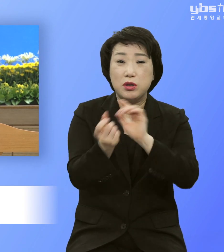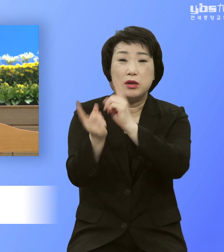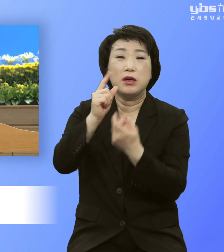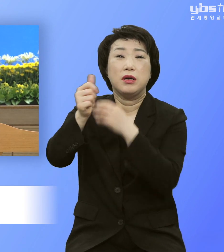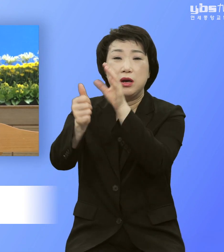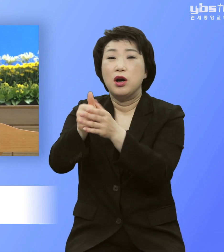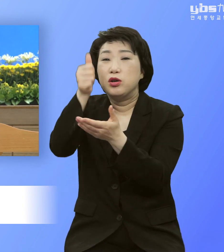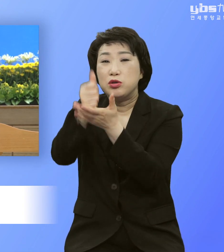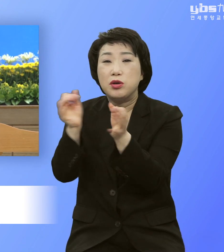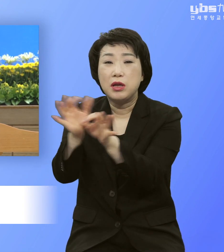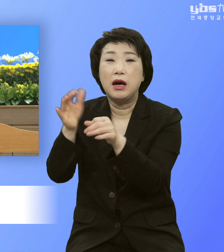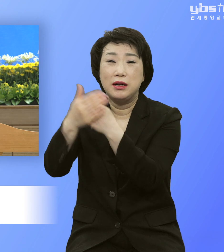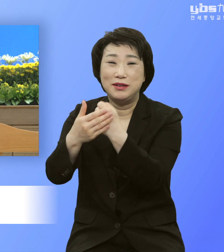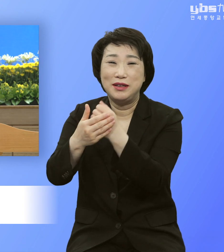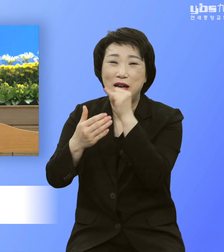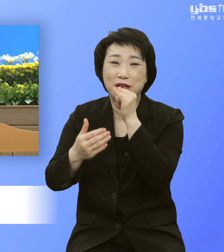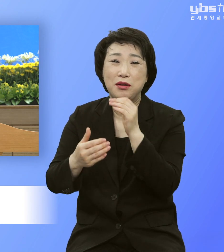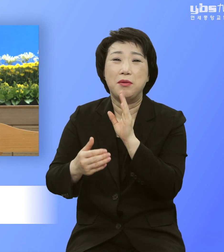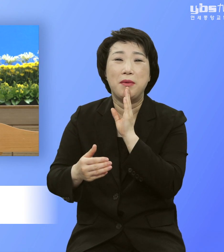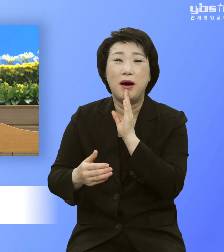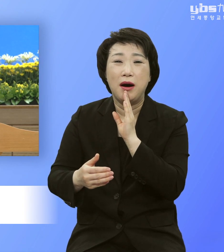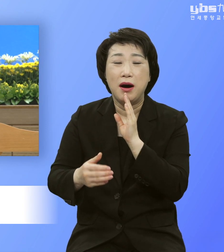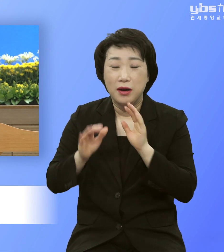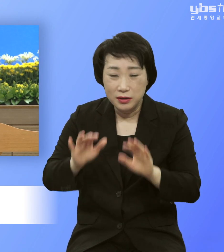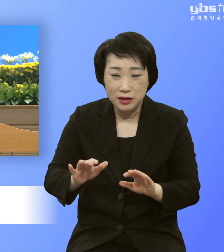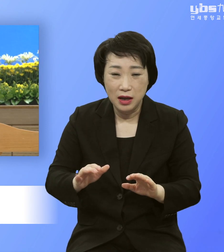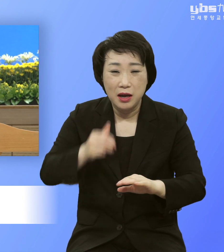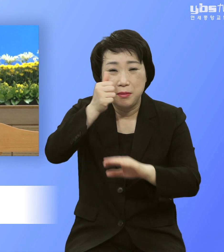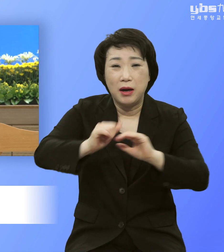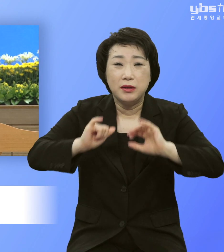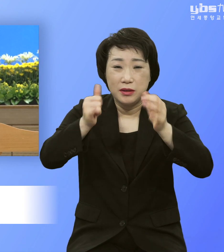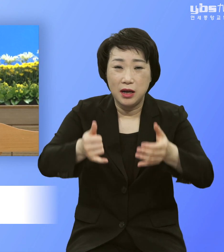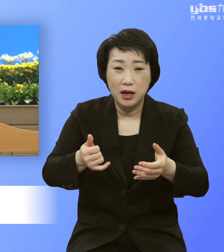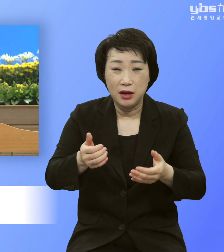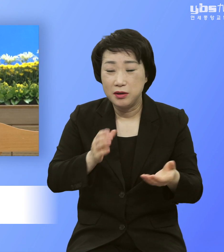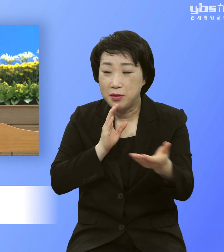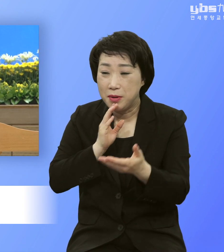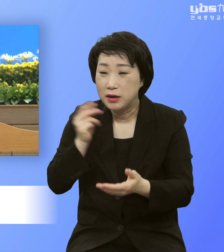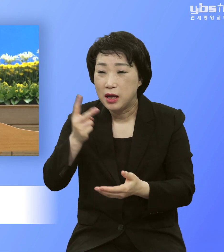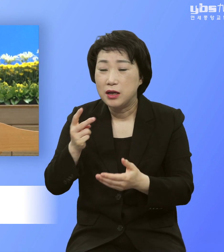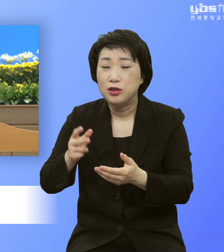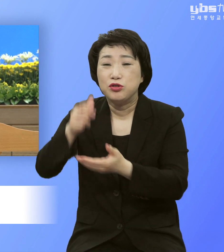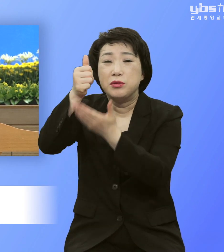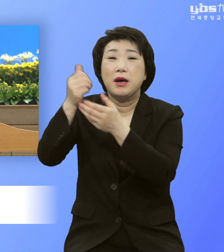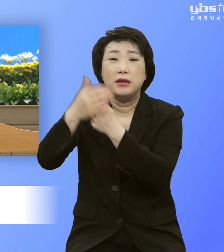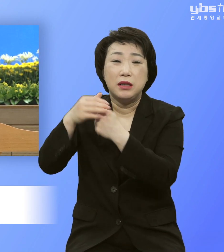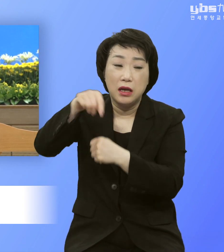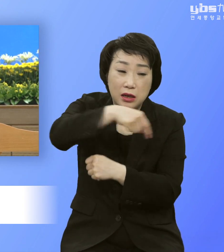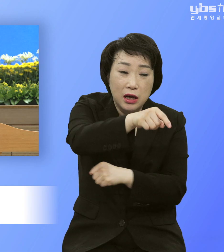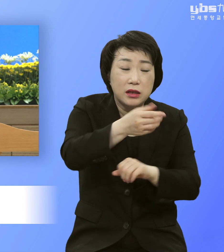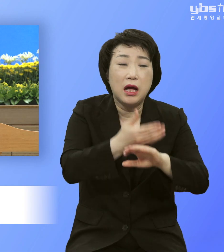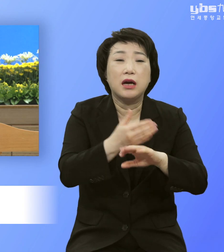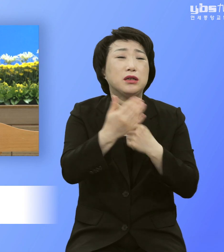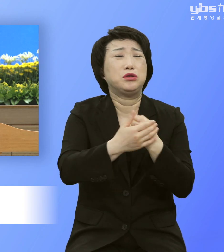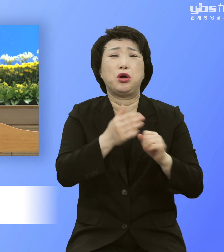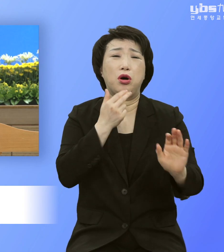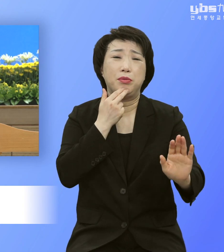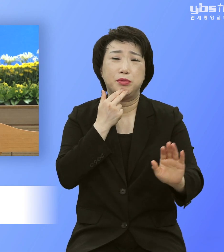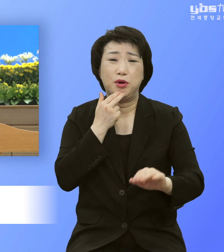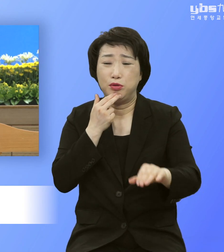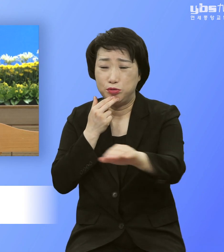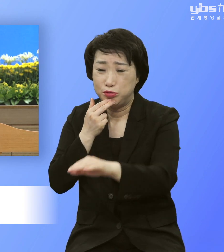사하신 그 은혜가 말세라. 다시는 그 은혜 이상 다른 은혜가 없대.